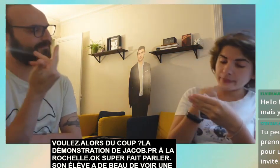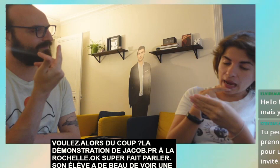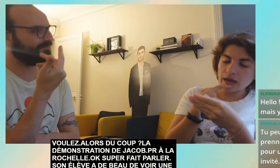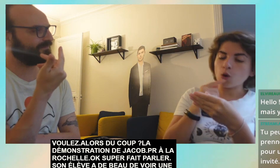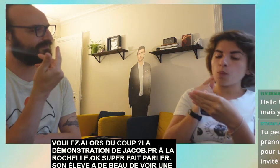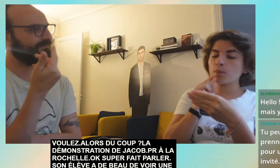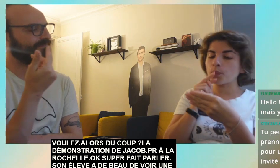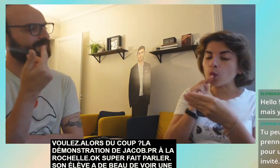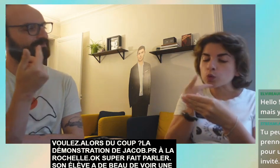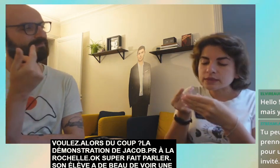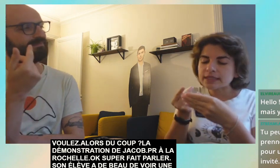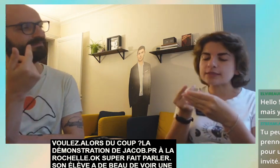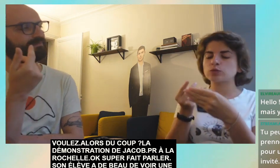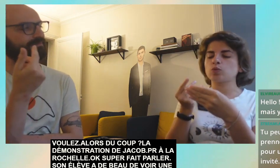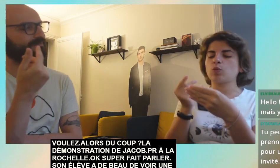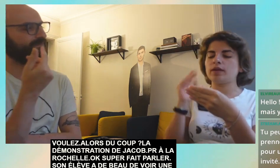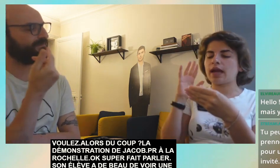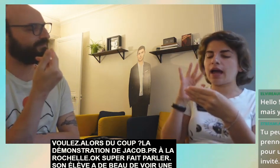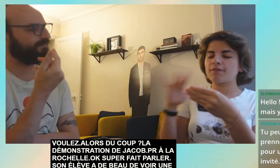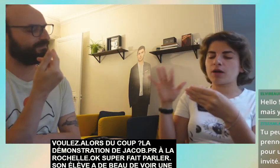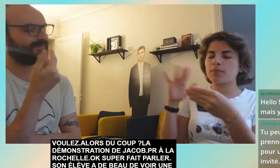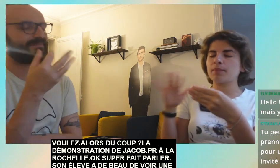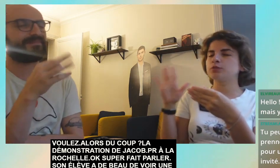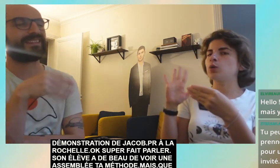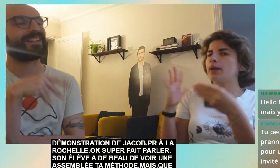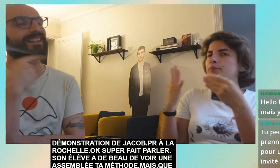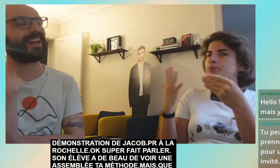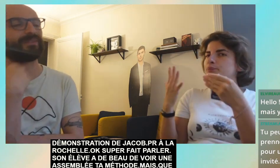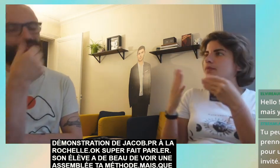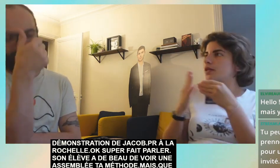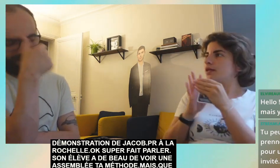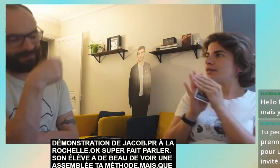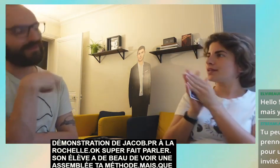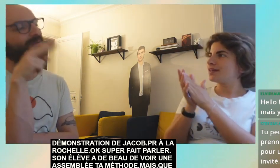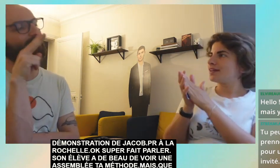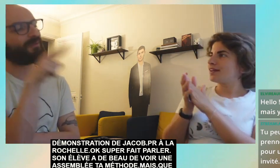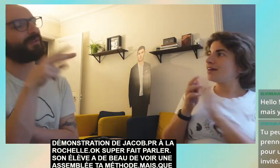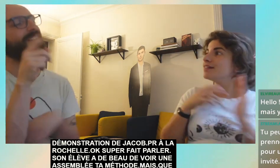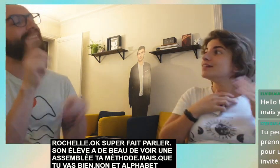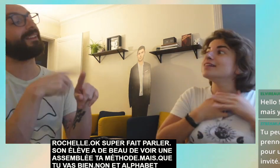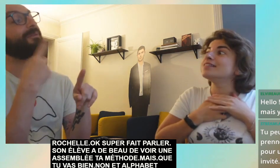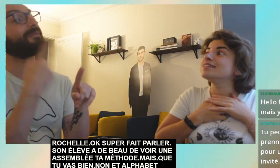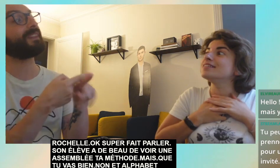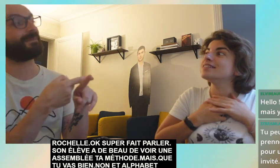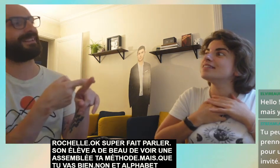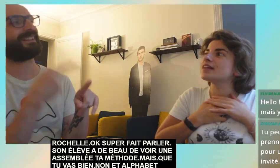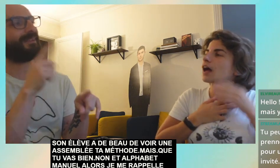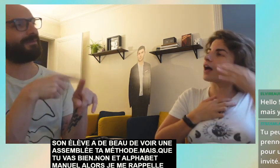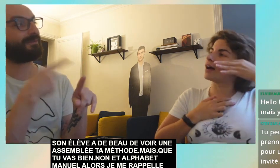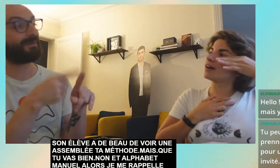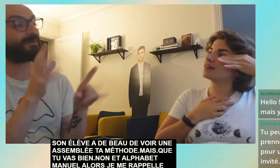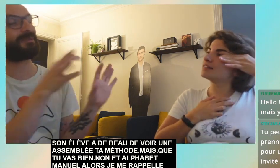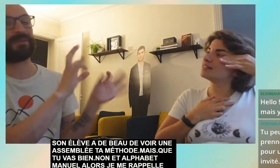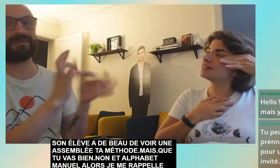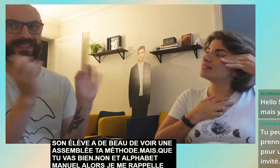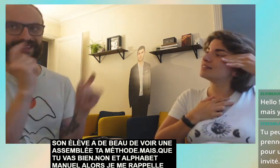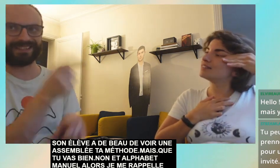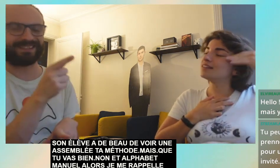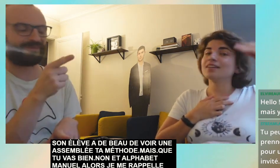labiale, prononciation et alphabet manuel. Alors, je me rappelle qu'on le voit dans un film. Film justement où il y a cette